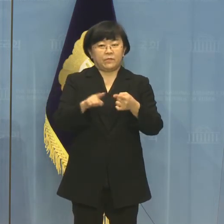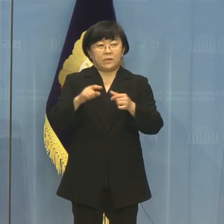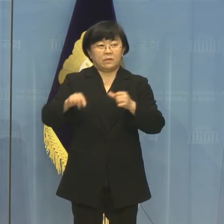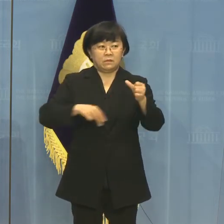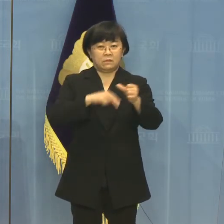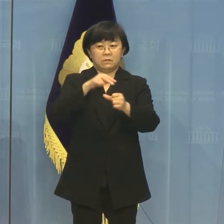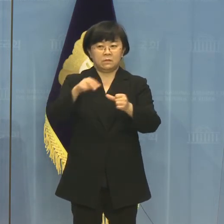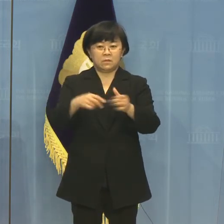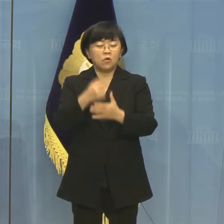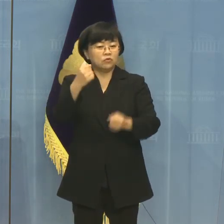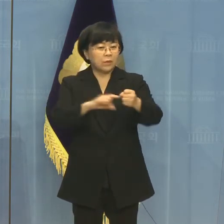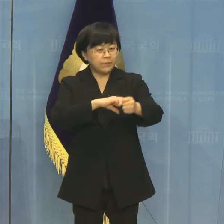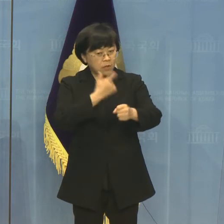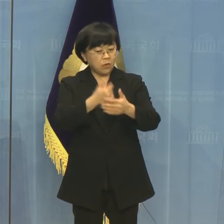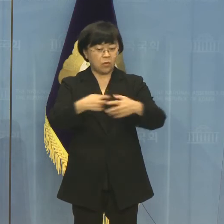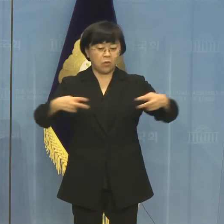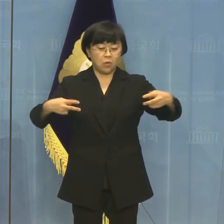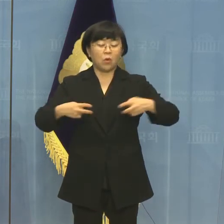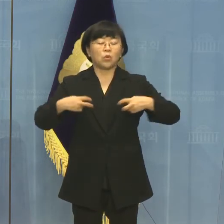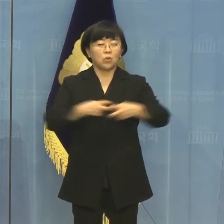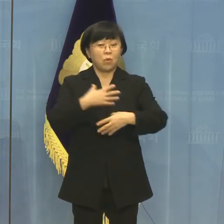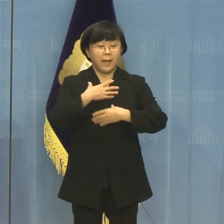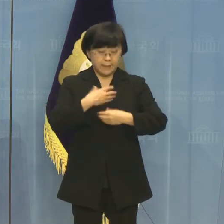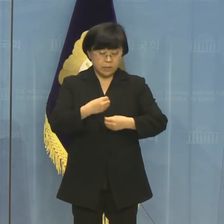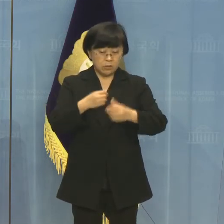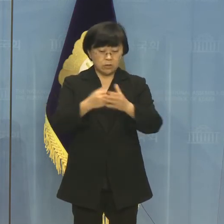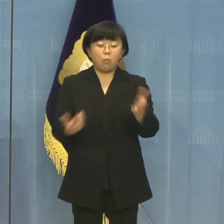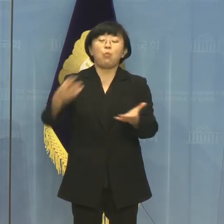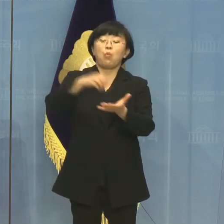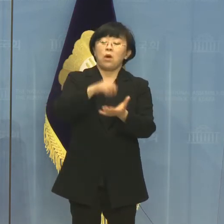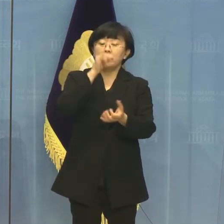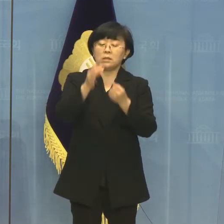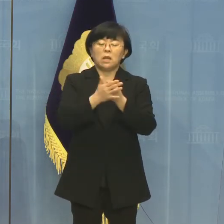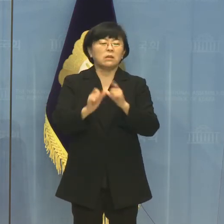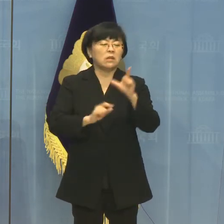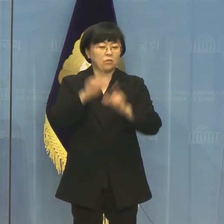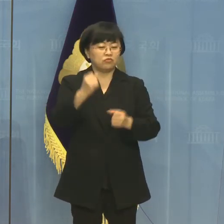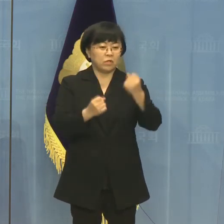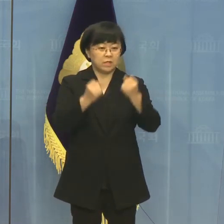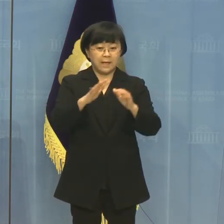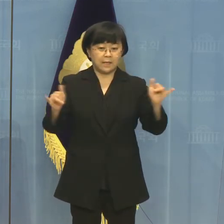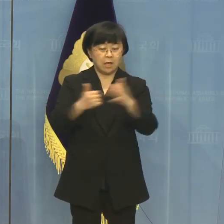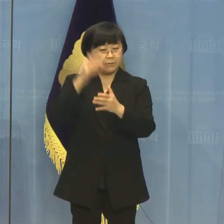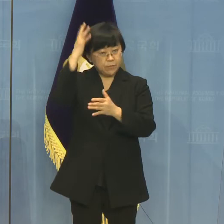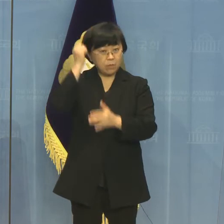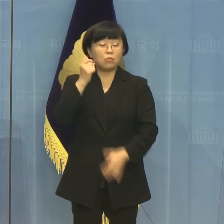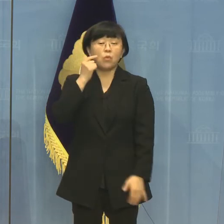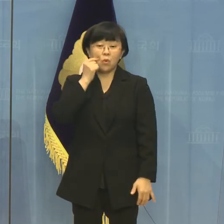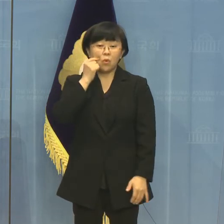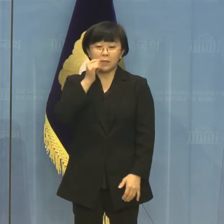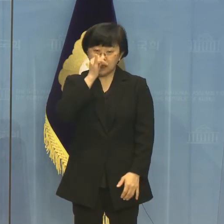사항을 운전면허 교통안전교육의 일부로만 포함하고 있어서 대부분의 운전자가 이를 숙지하지 못하고